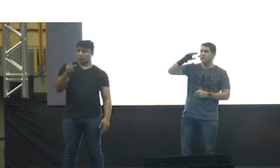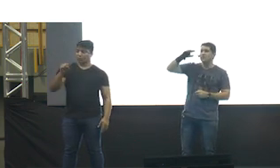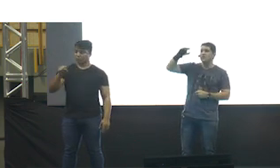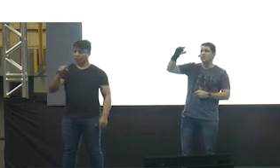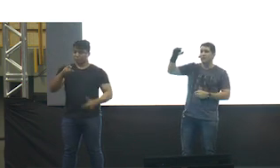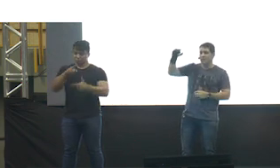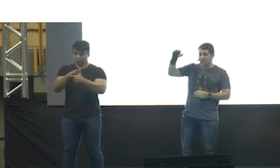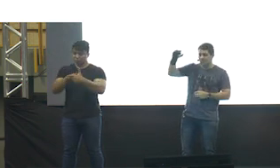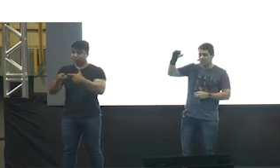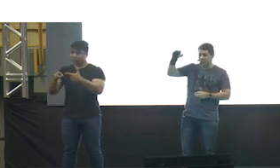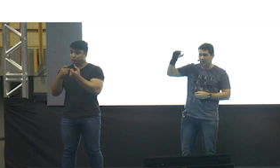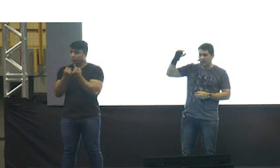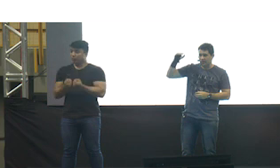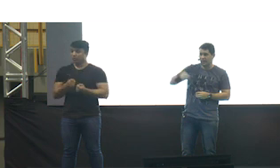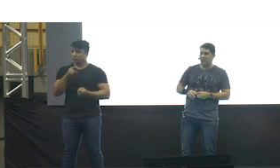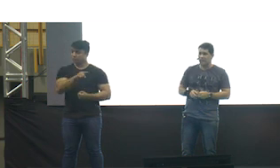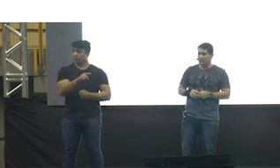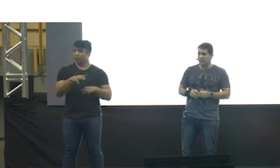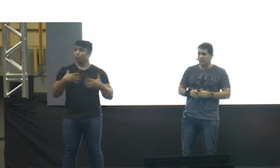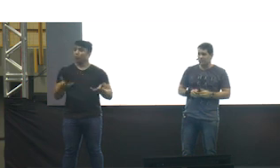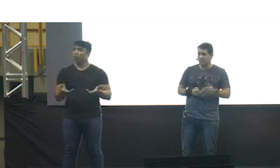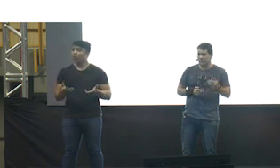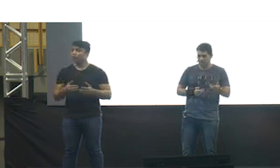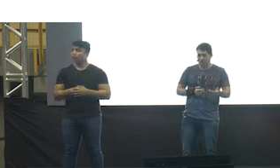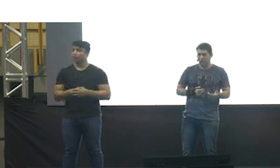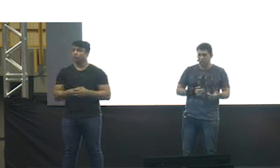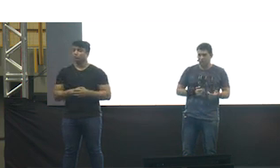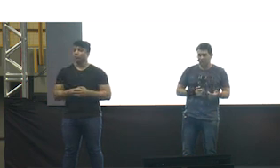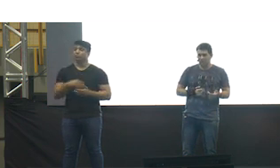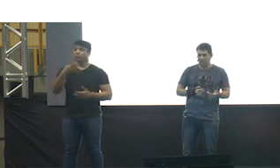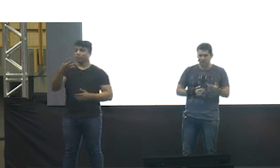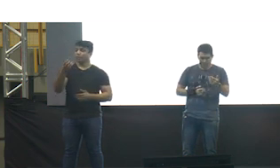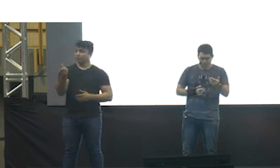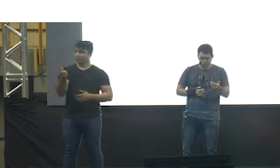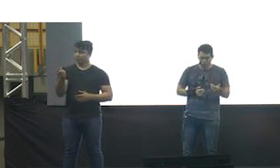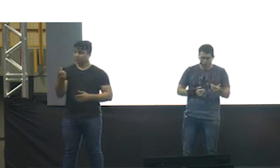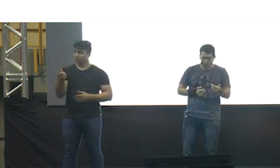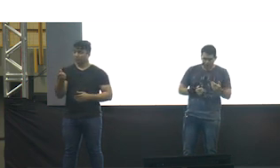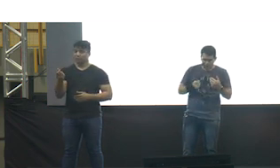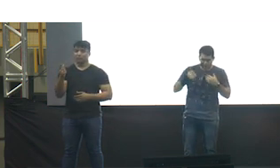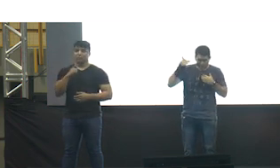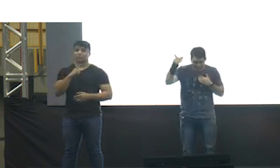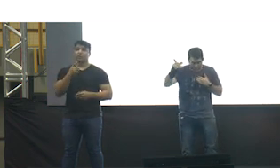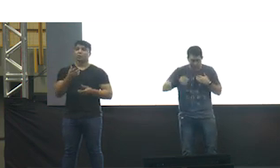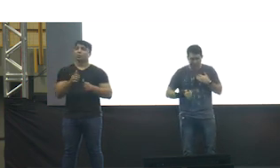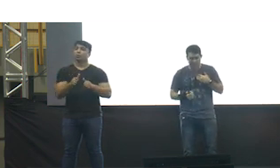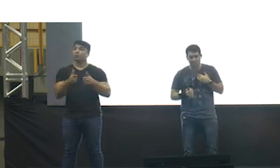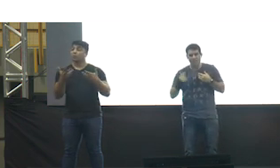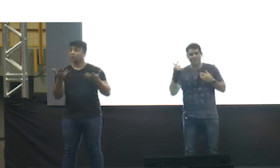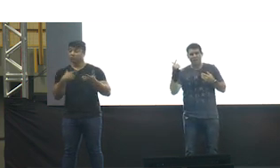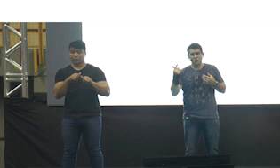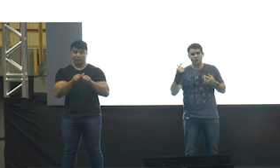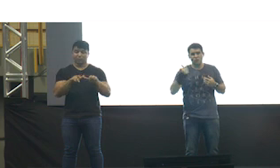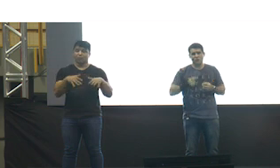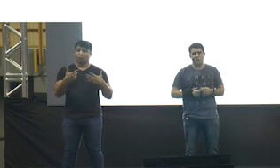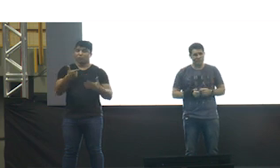1.368. Dividido pela massa molar dele. Quanto é que vale a massa molar dele? 46. Quanto é que ele libera por